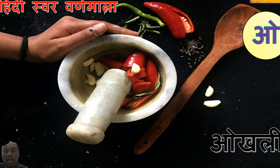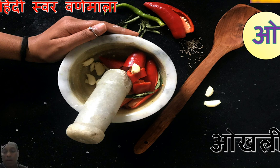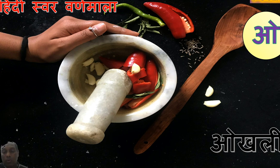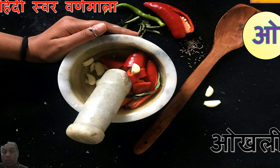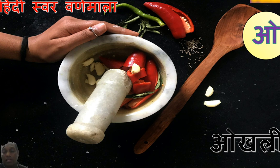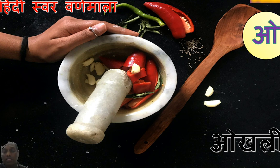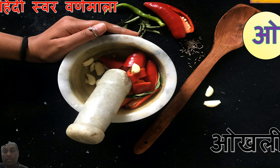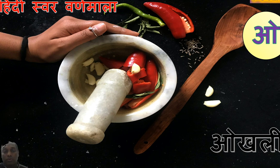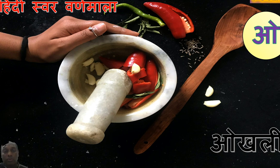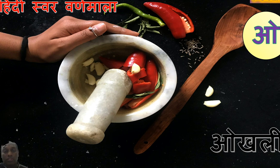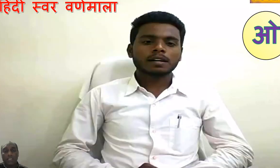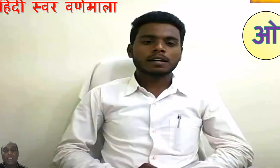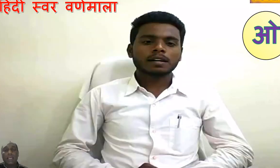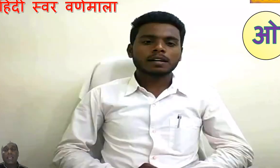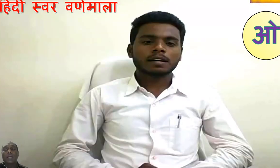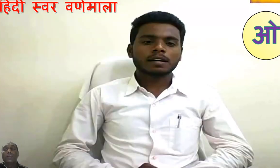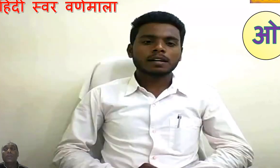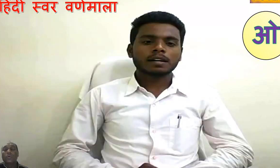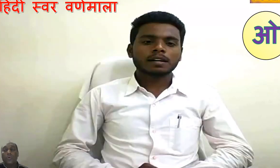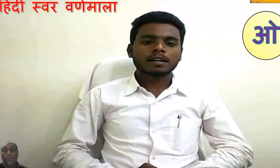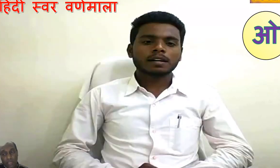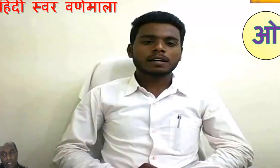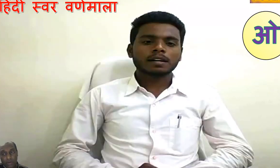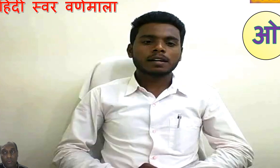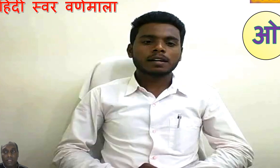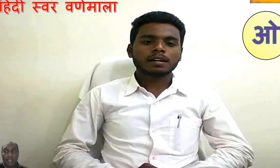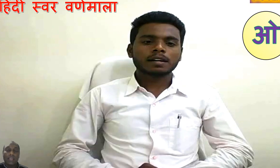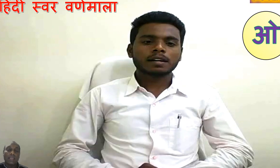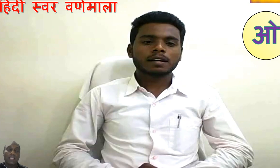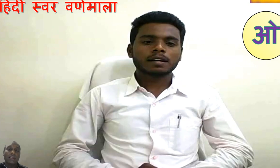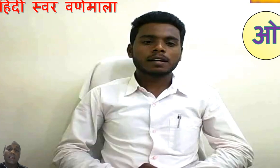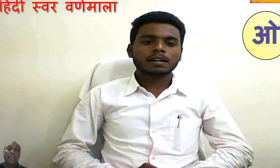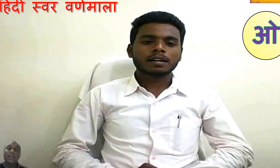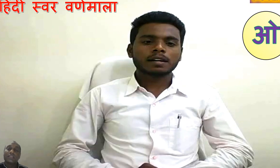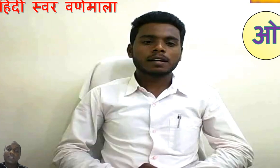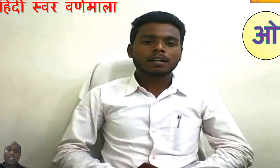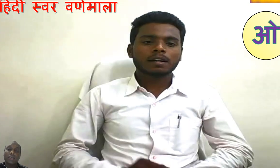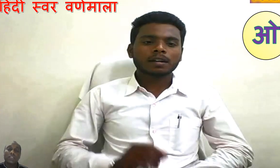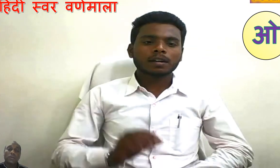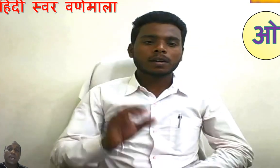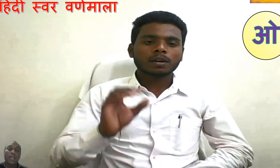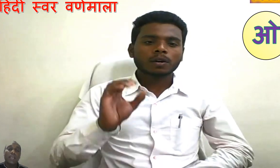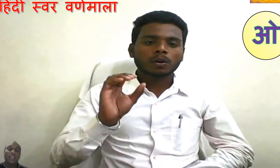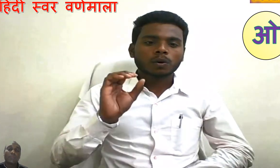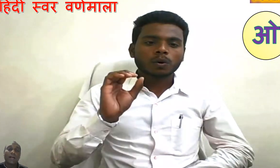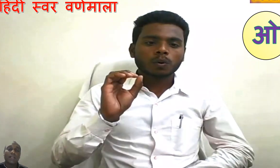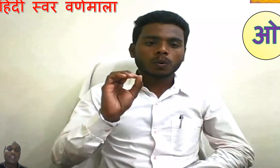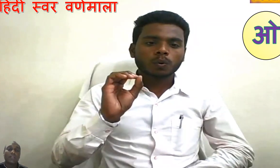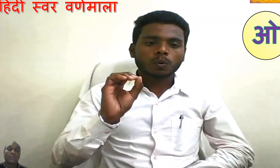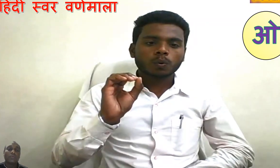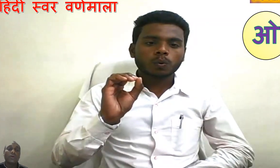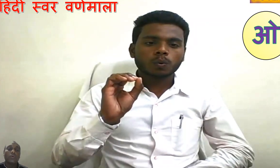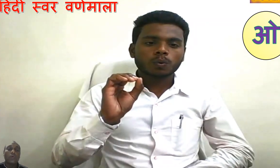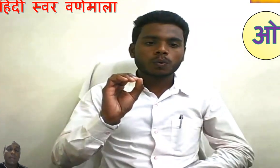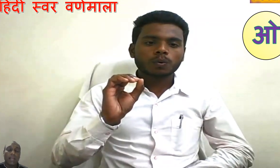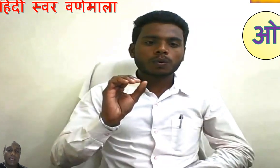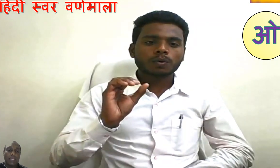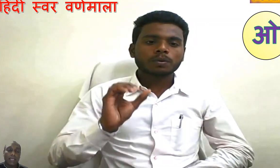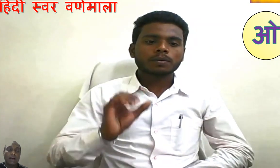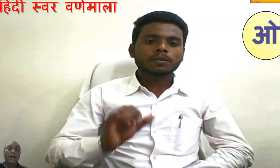आप ओखली से कूट सकते हैं ओखली को बताने के लिए संकेट जो है इस प्रकार्टे हाथों में गोल बनाया जाएगा